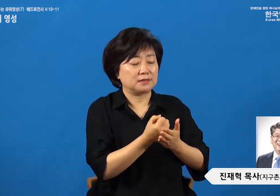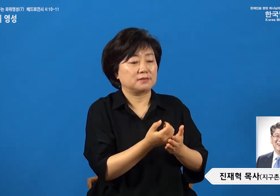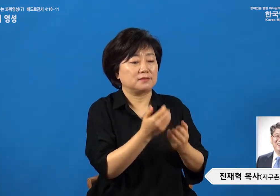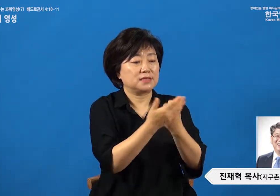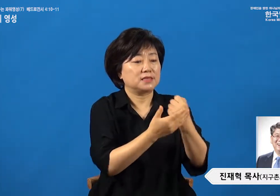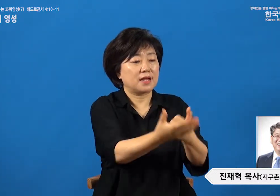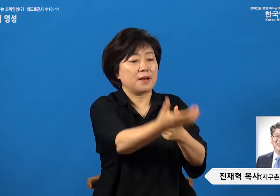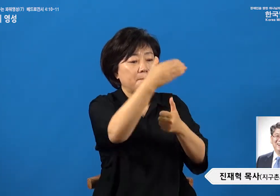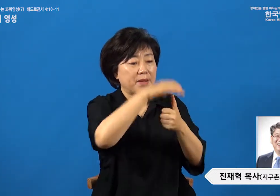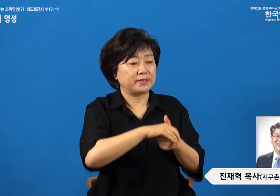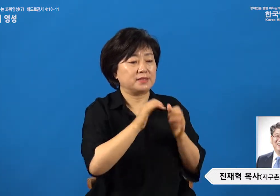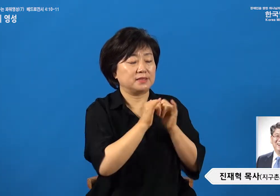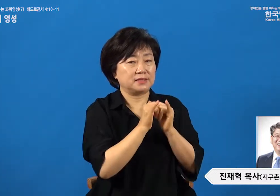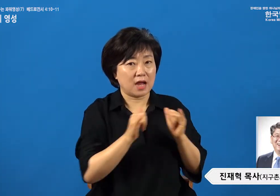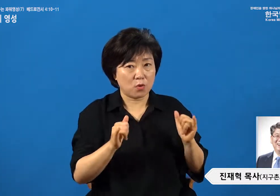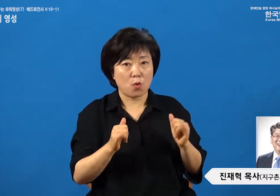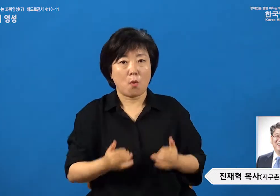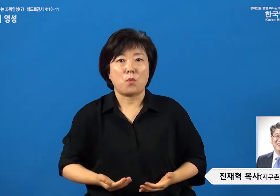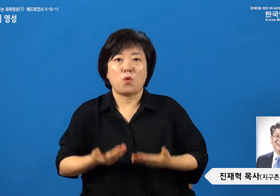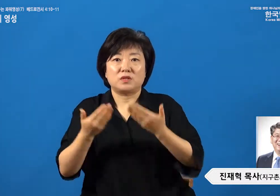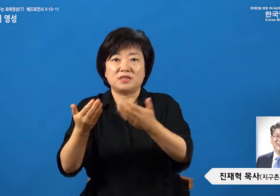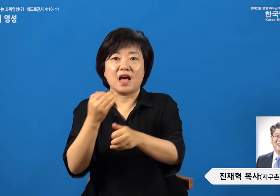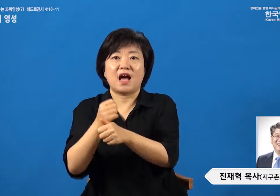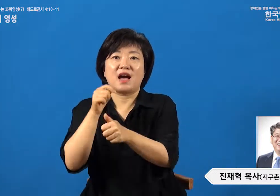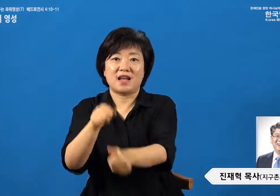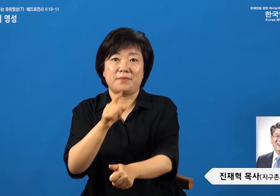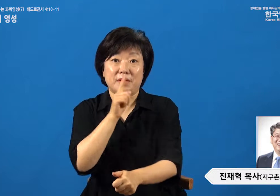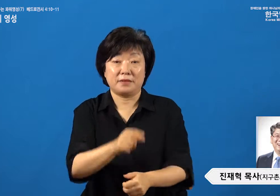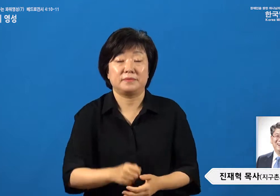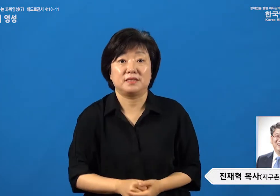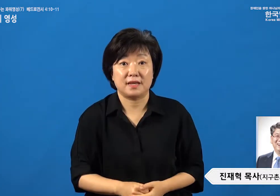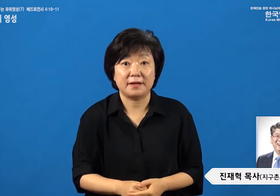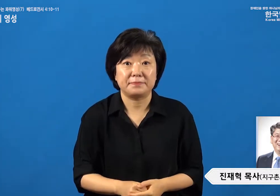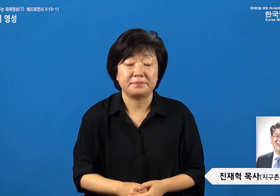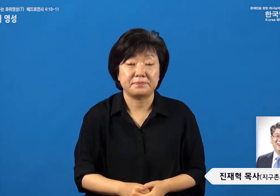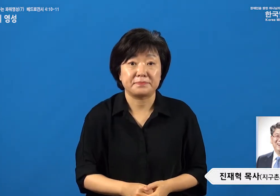봉사하라라고 우리에게 말씀하고 있습니다.